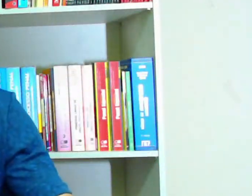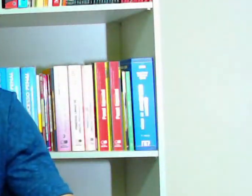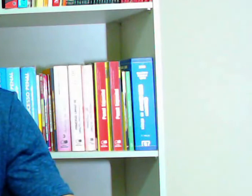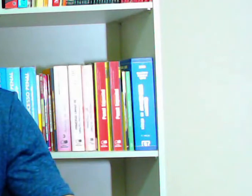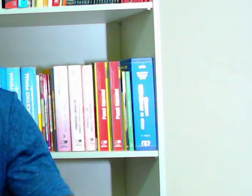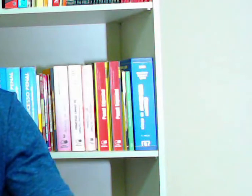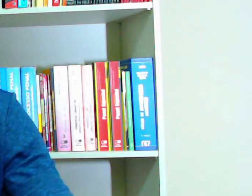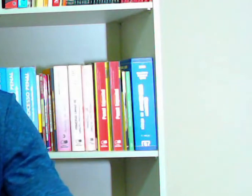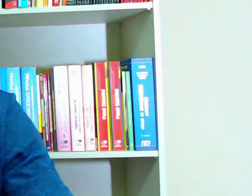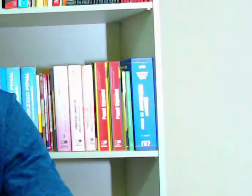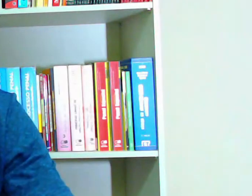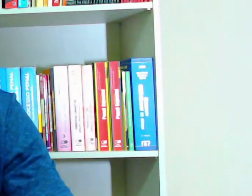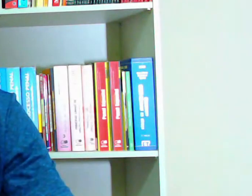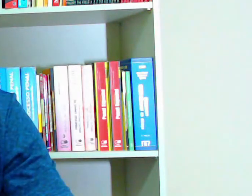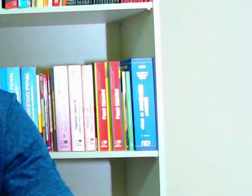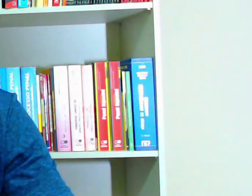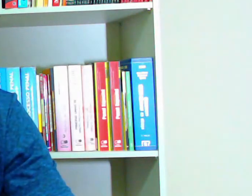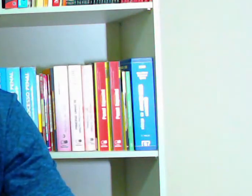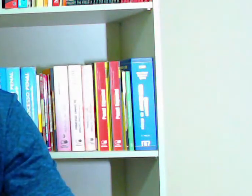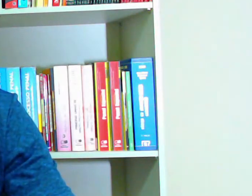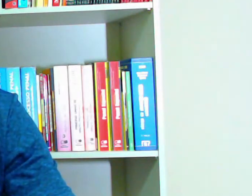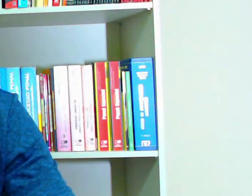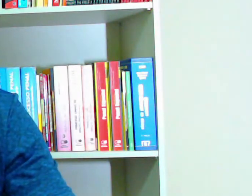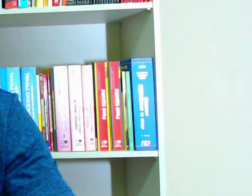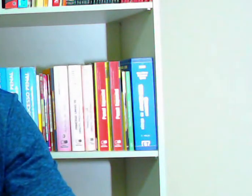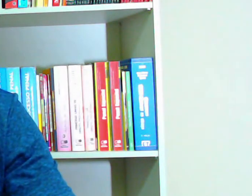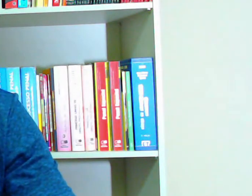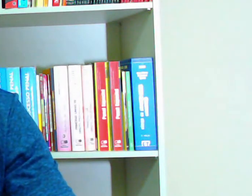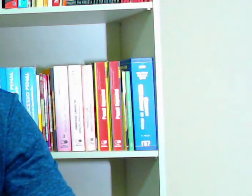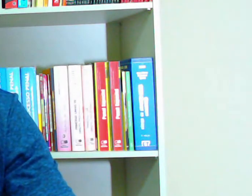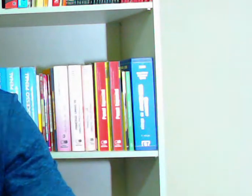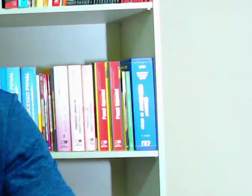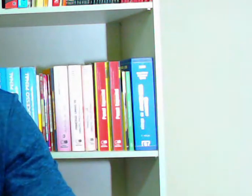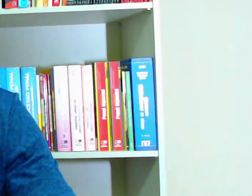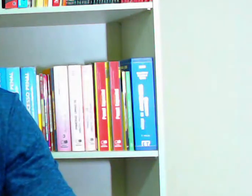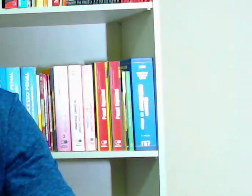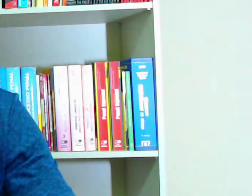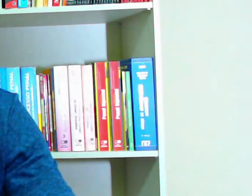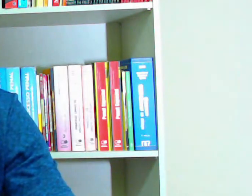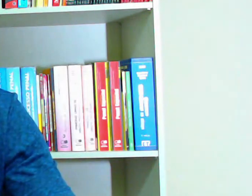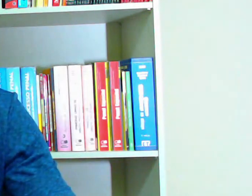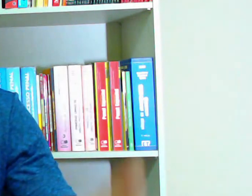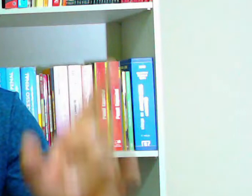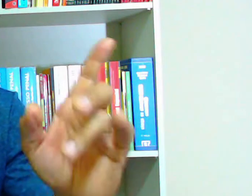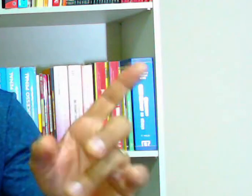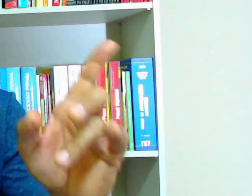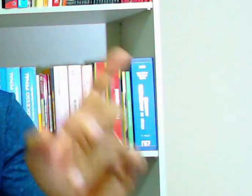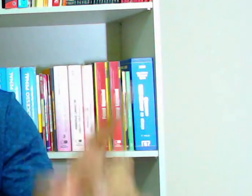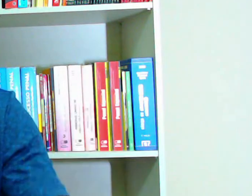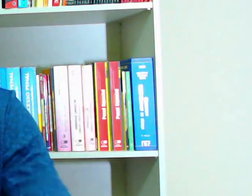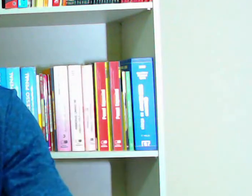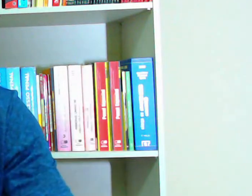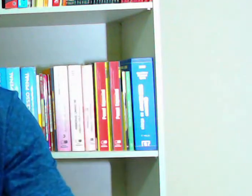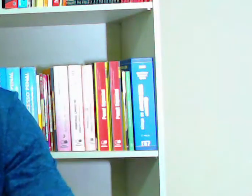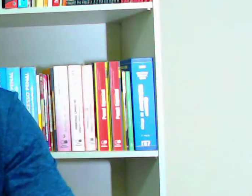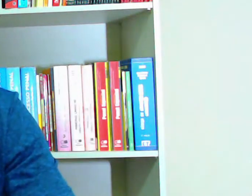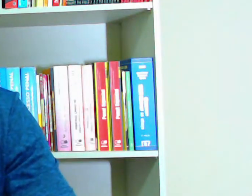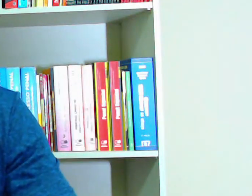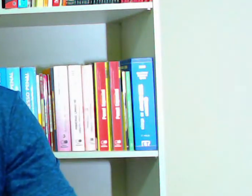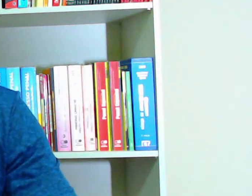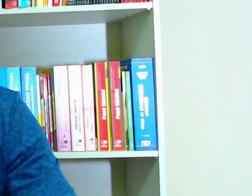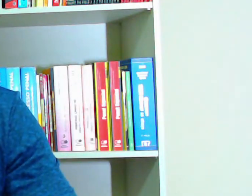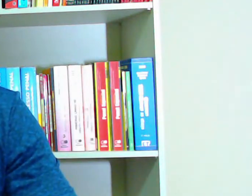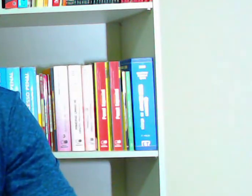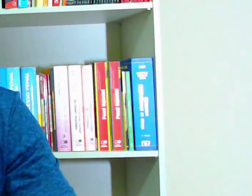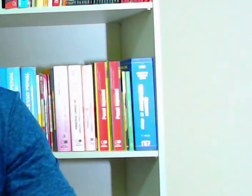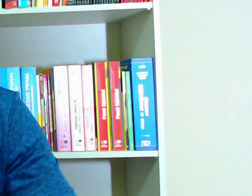Bom, se você assistiu o vídeo até o final, você percebeu que o presidente Jair Bolsonaro estava se referindo àquela reunião ministerial